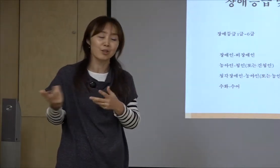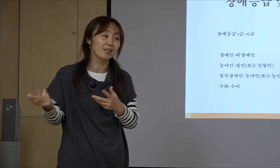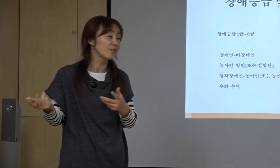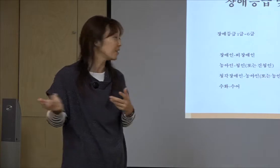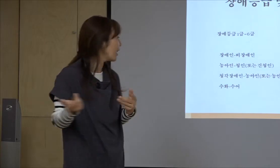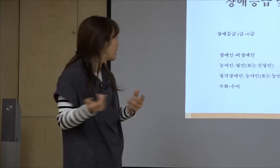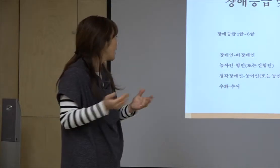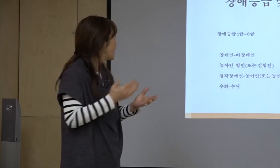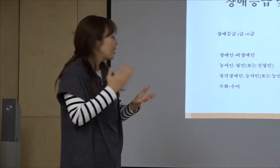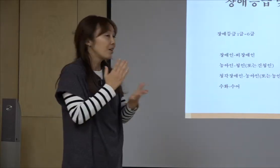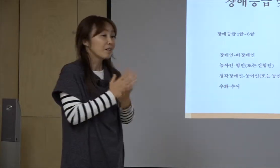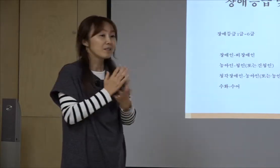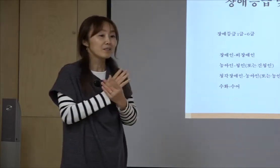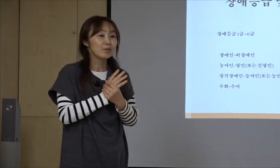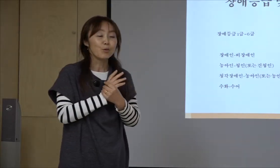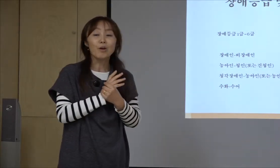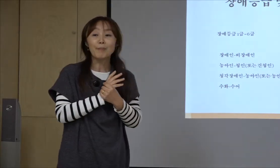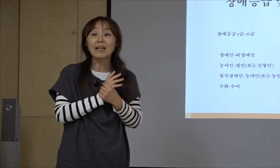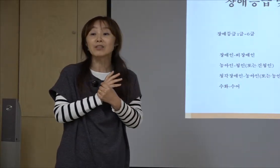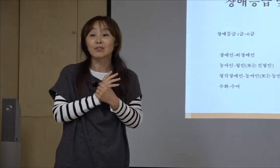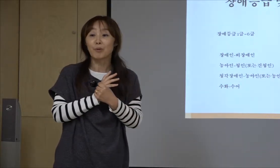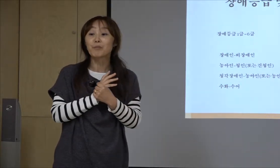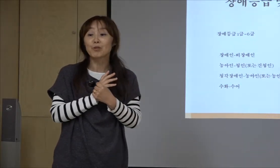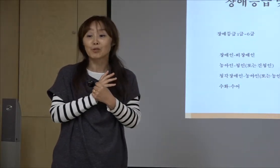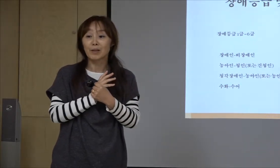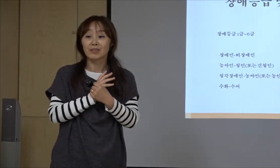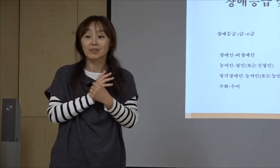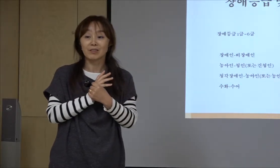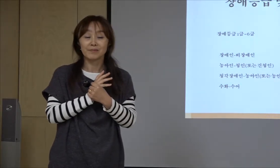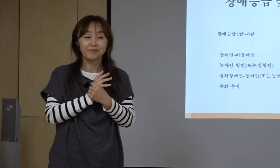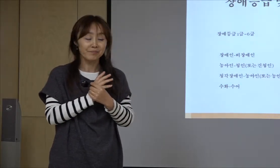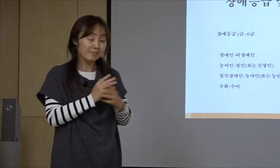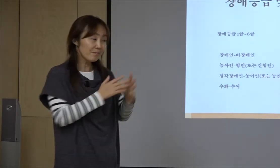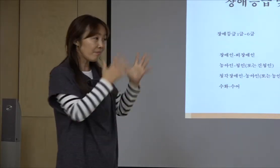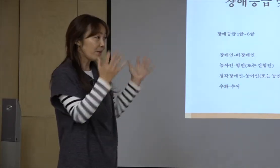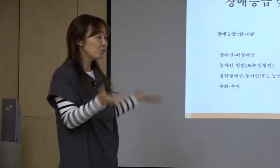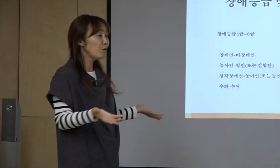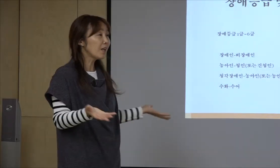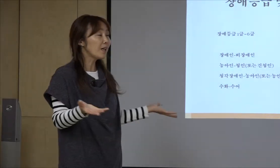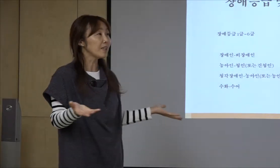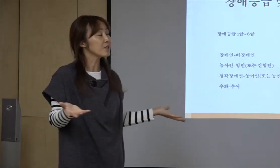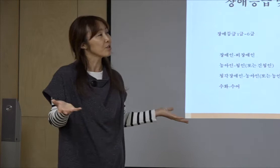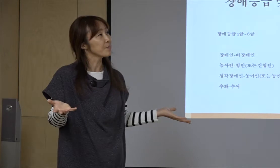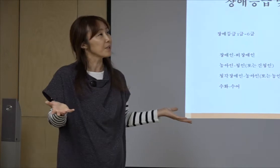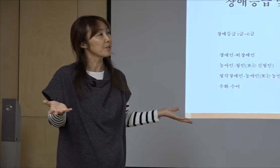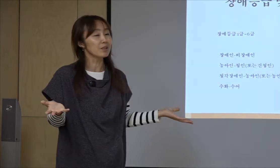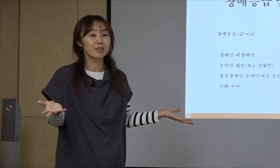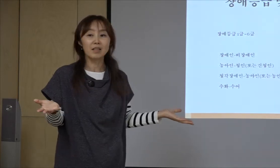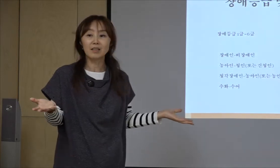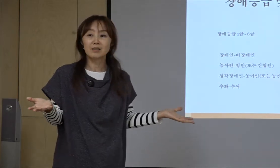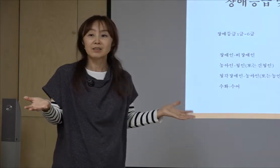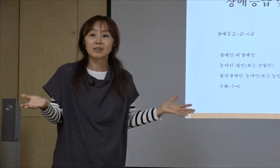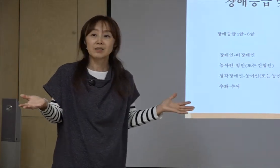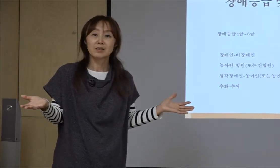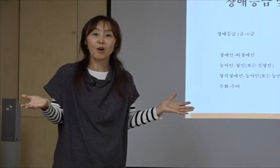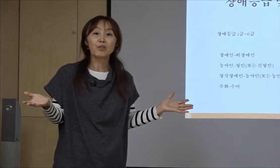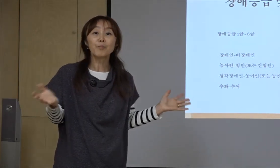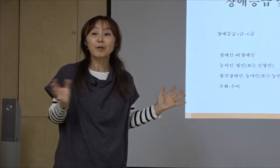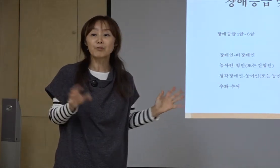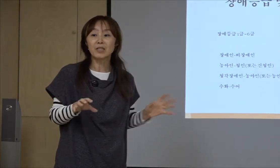이렇게 썼는데 그 용어가 바뀌었어요. 법적으로 바뀌었어요. 수화가 2014년인가 그 언어법으로